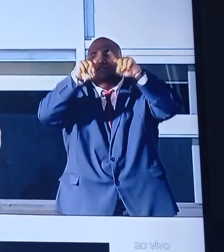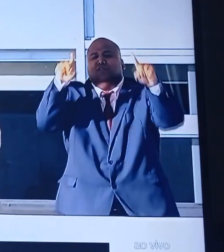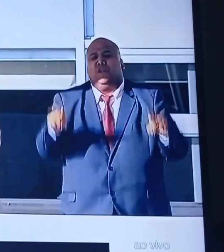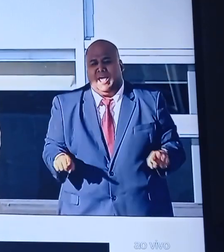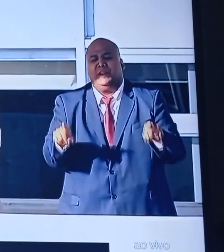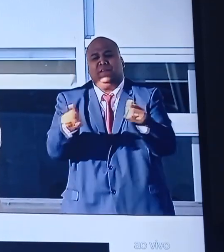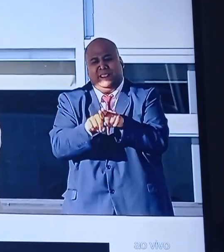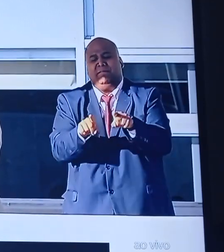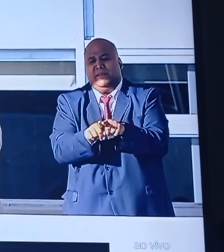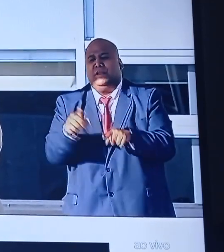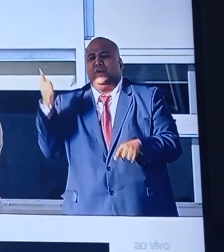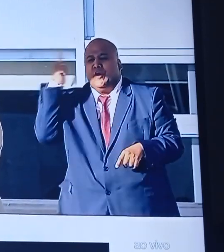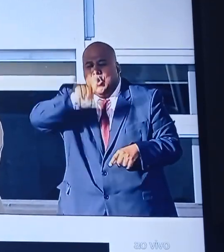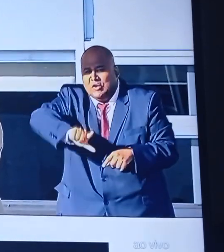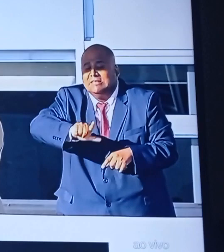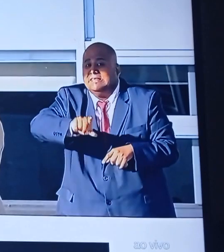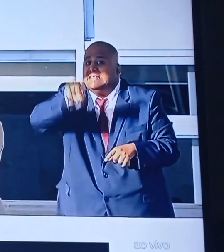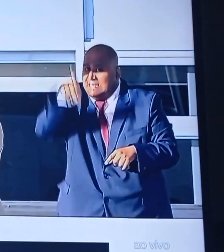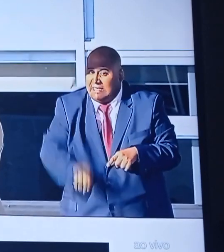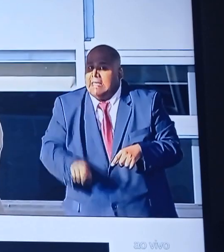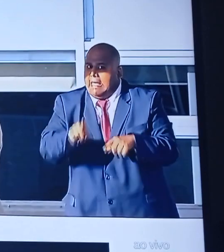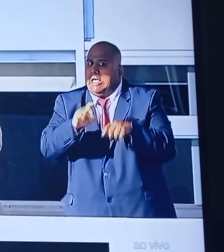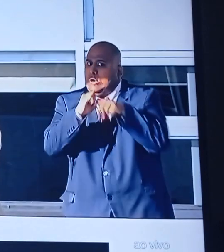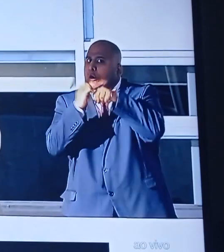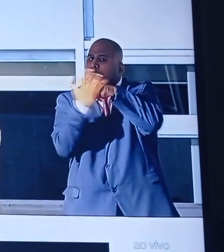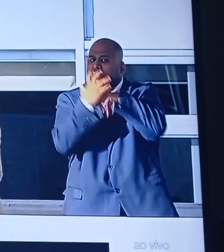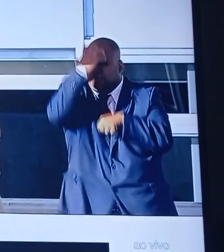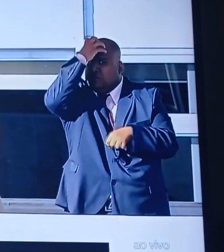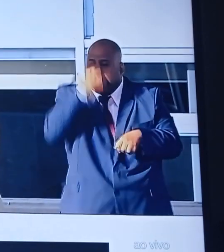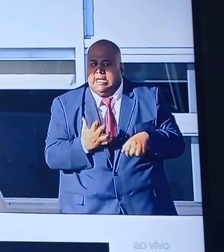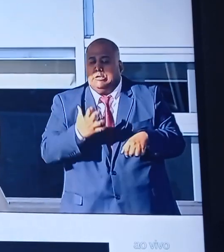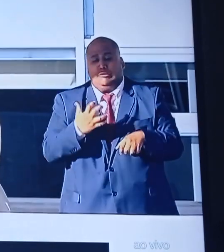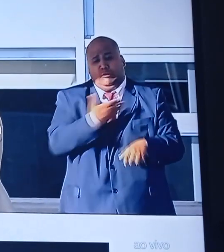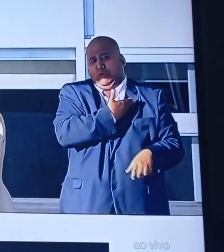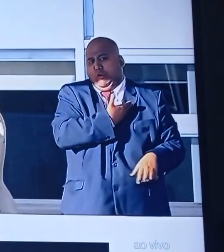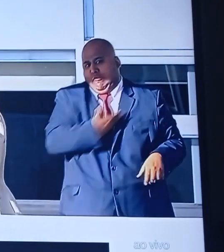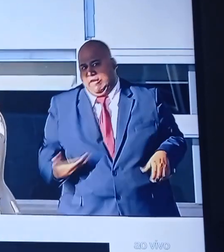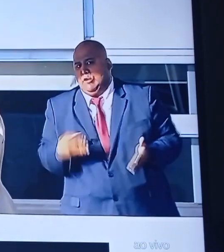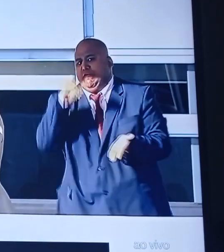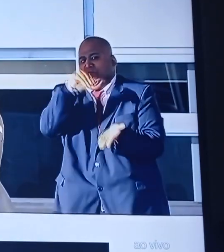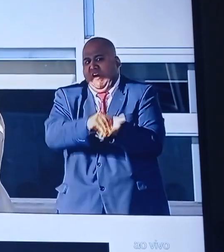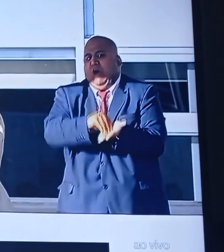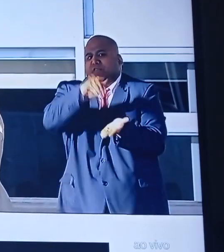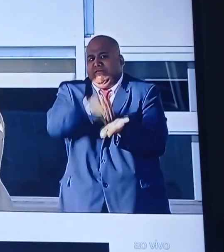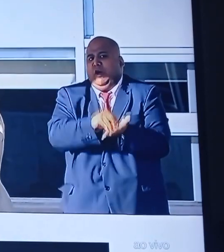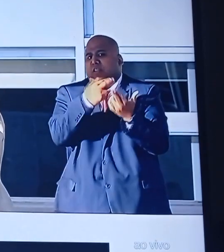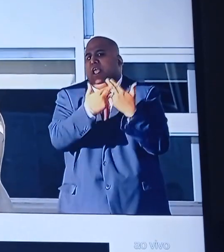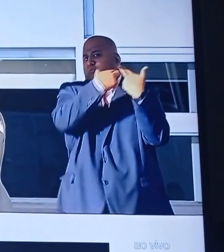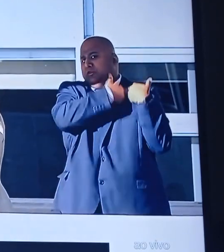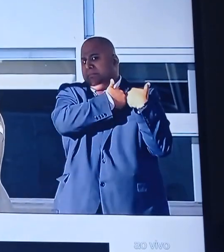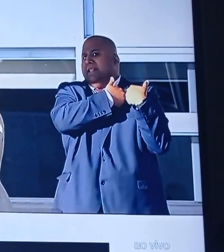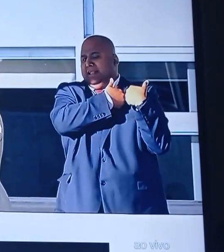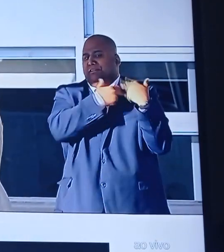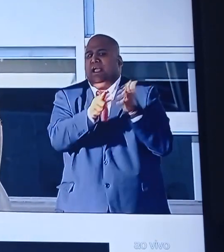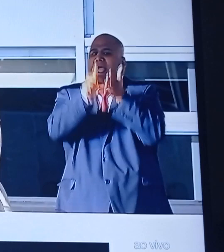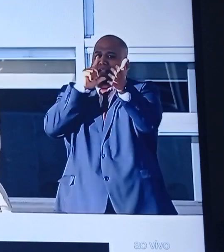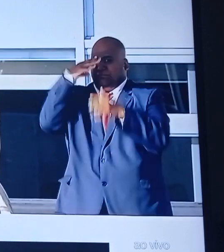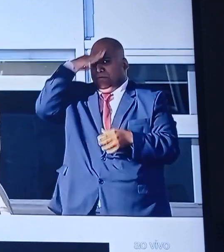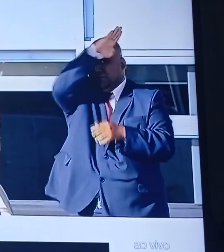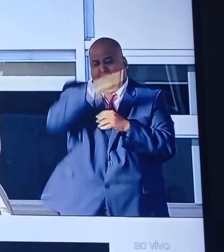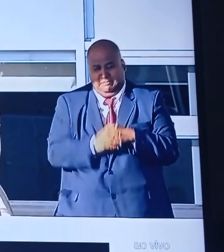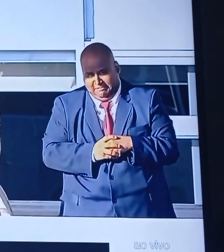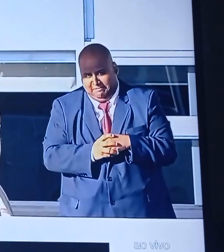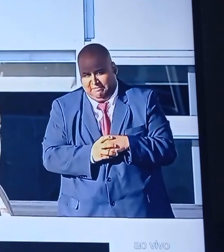tempo um vírus letal e um governo irresponsável e desumano. Nos nossos